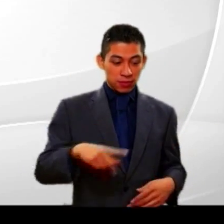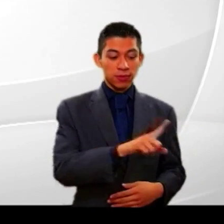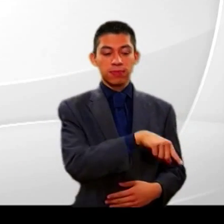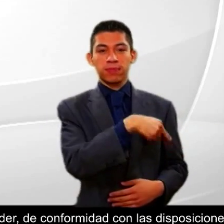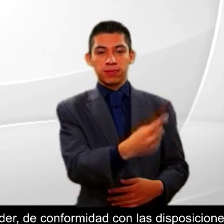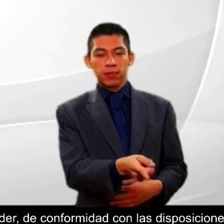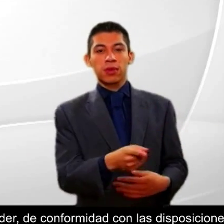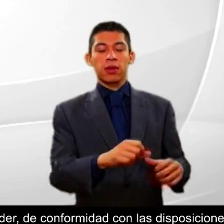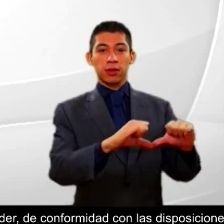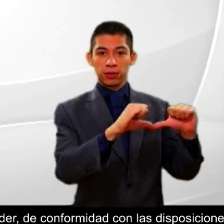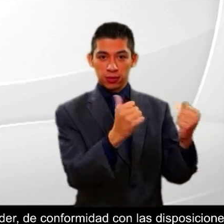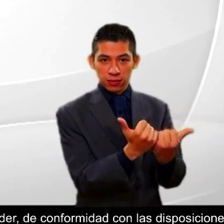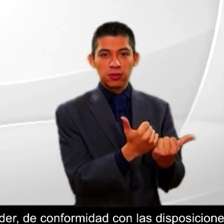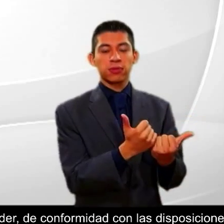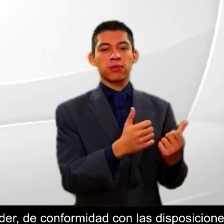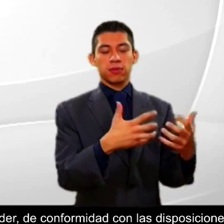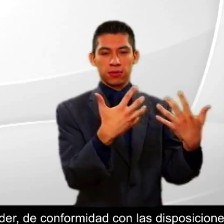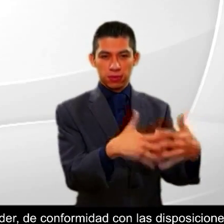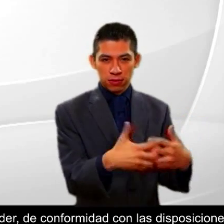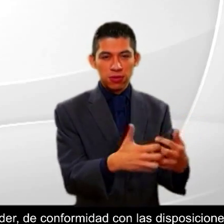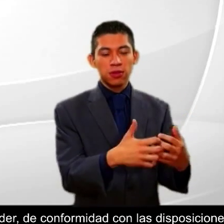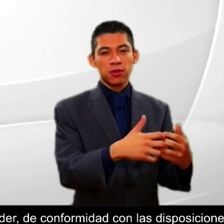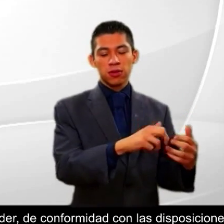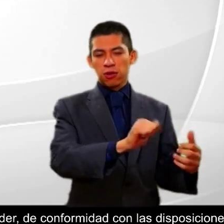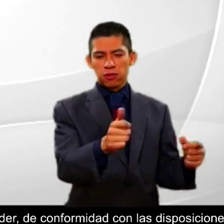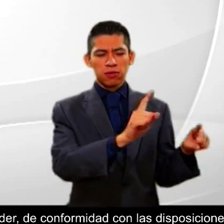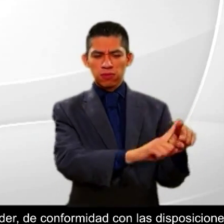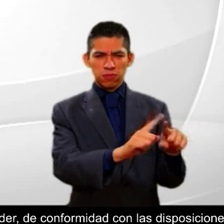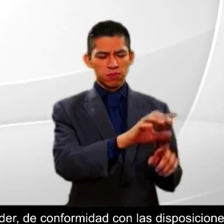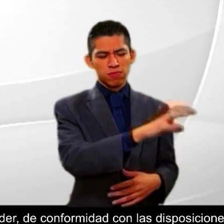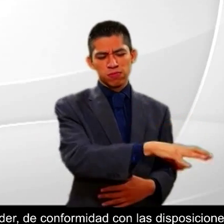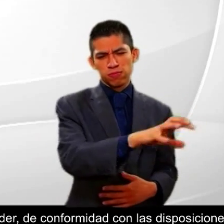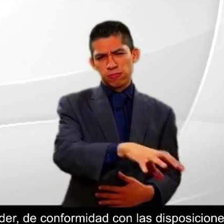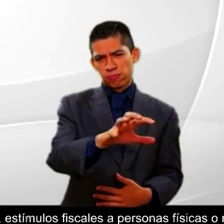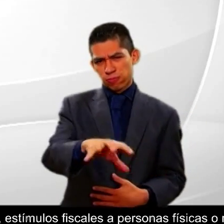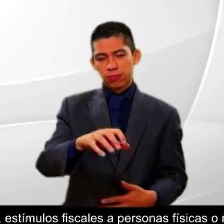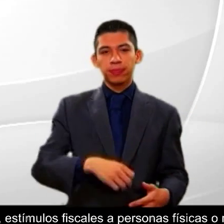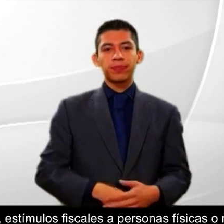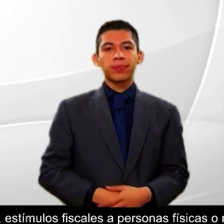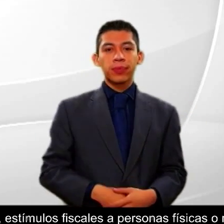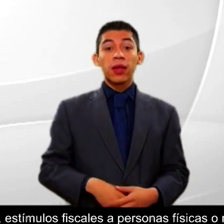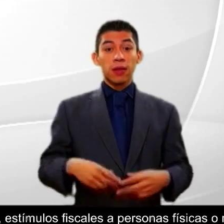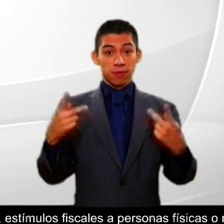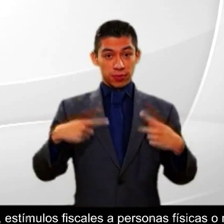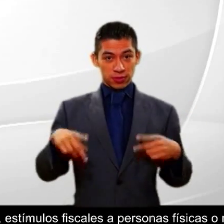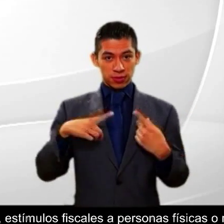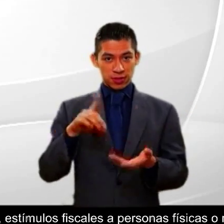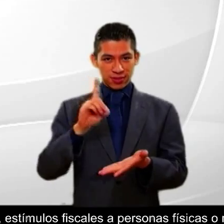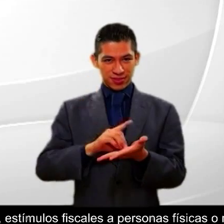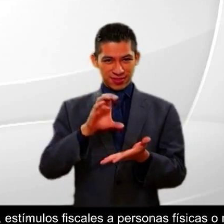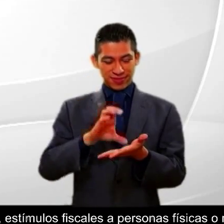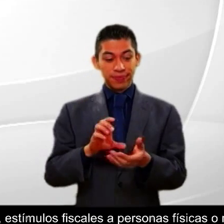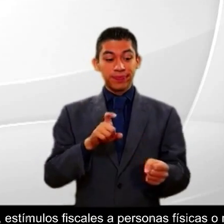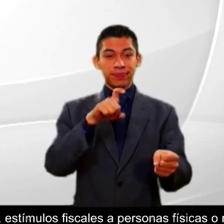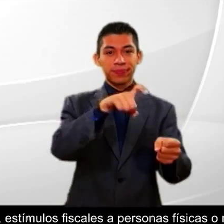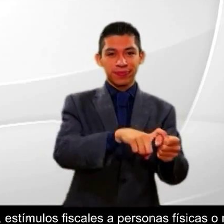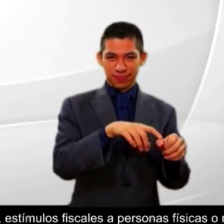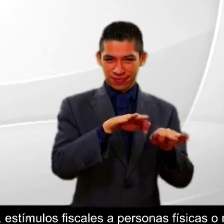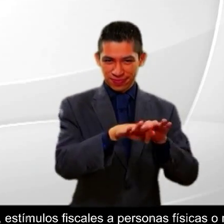5. Conceder, de conformidad con las disposiciones legales aplicables, estímulos fiscales a personas físicas o